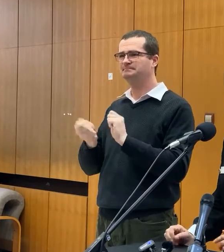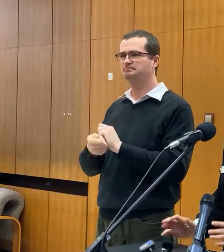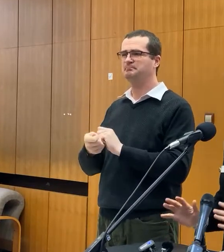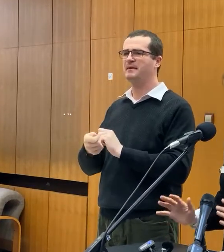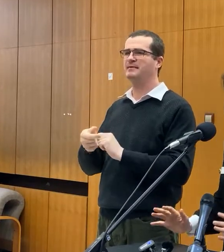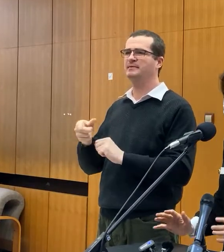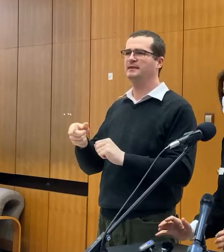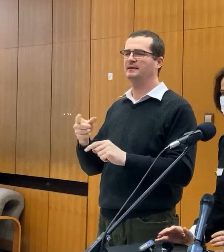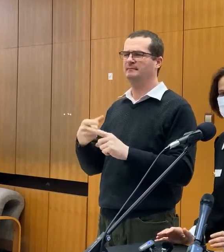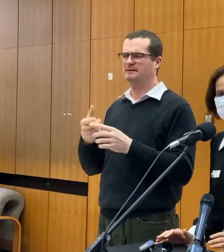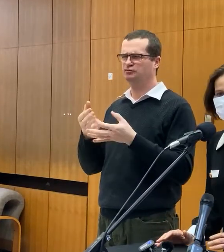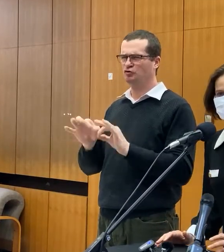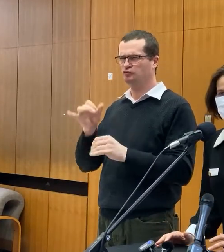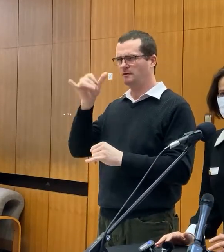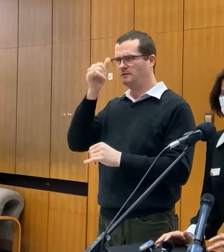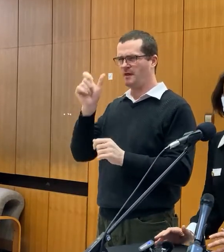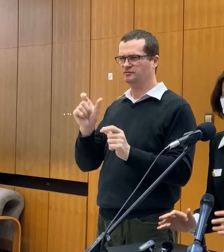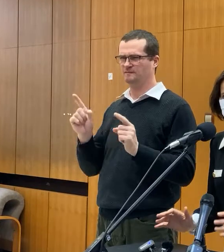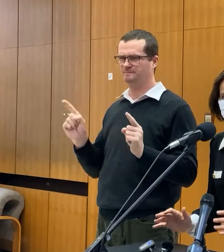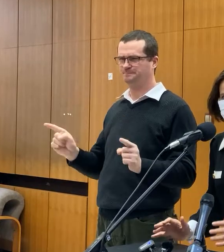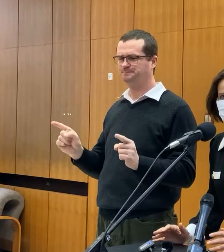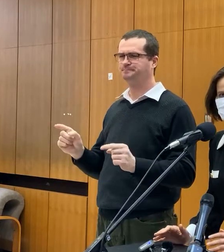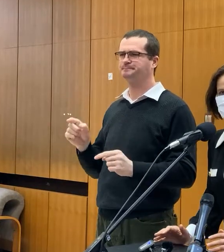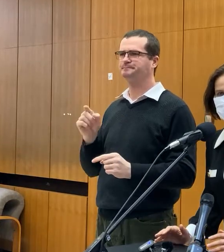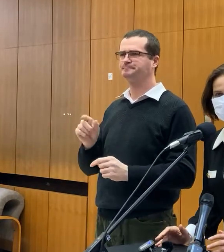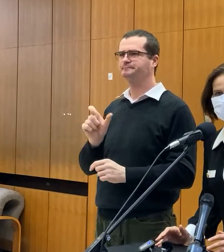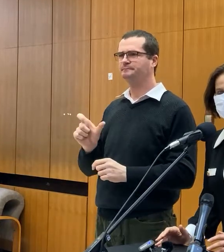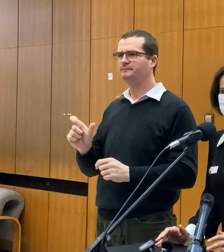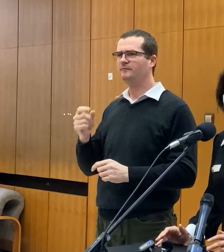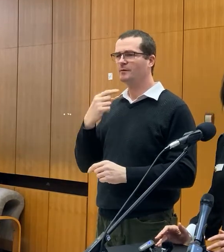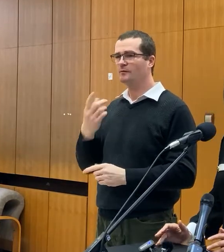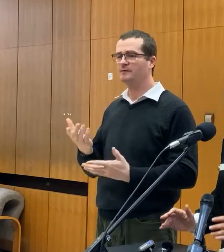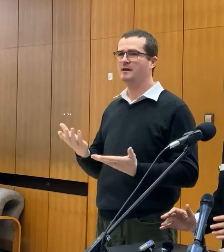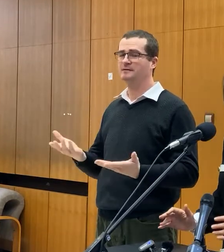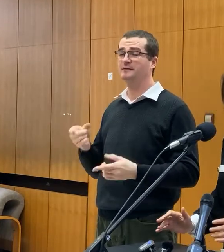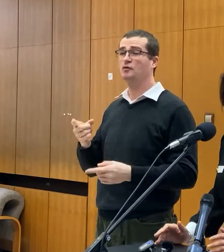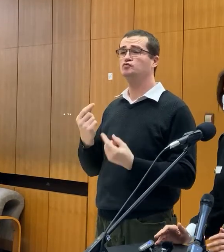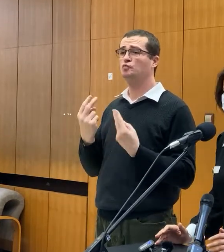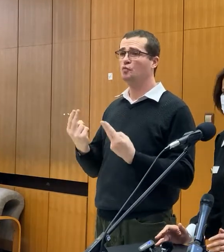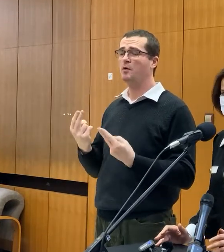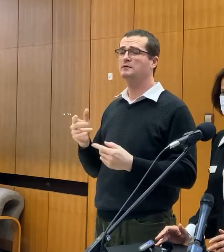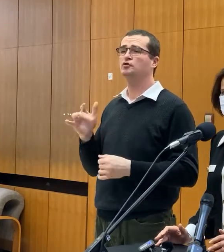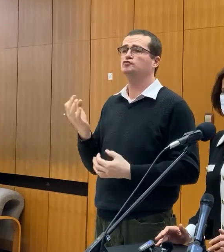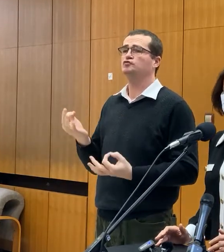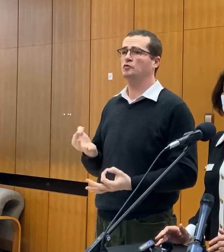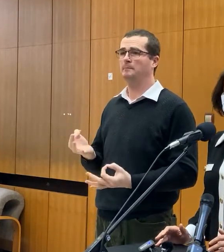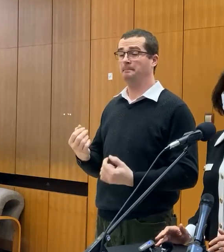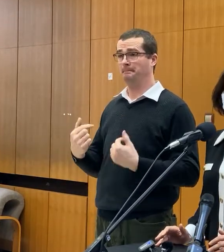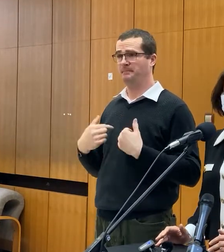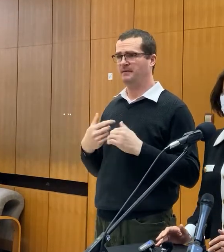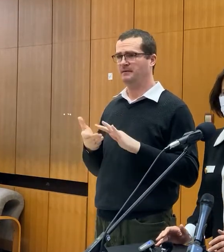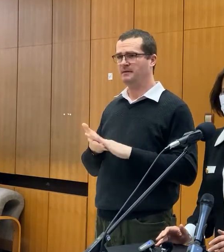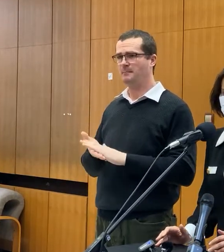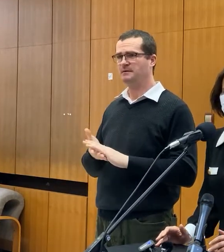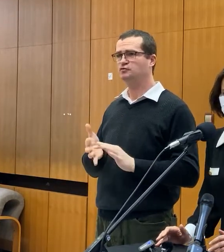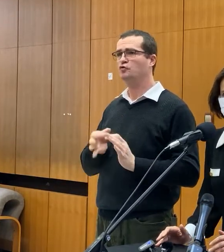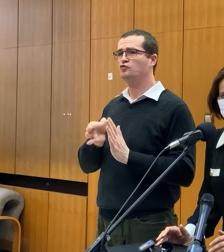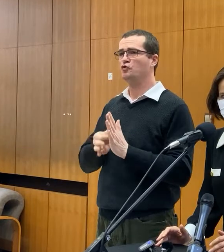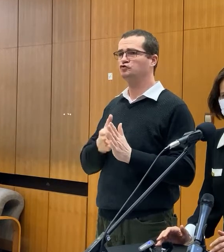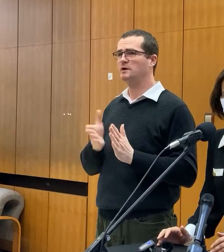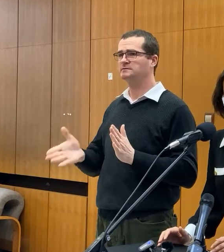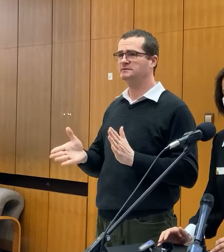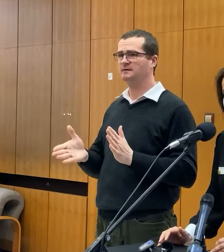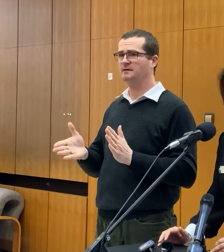reštrukturalizácie. Ono je to také trošku komplikované aj takto slovne povedať, ale to, čo je dôležité, je, že my namiesto dočasného